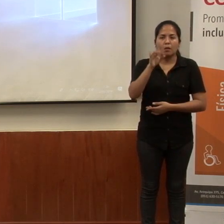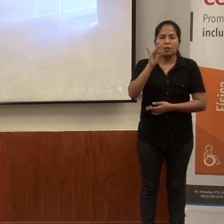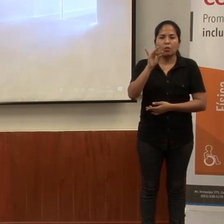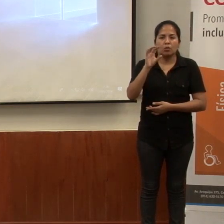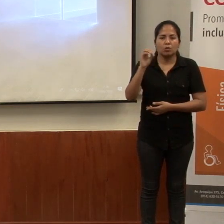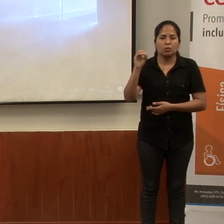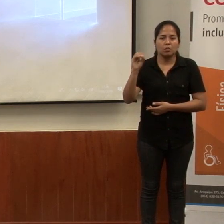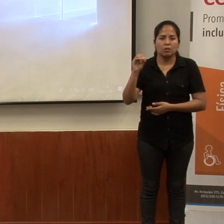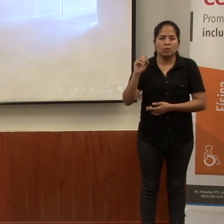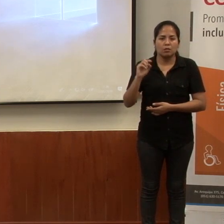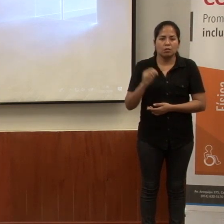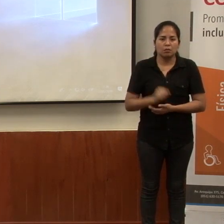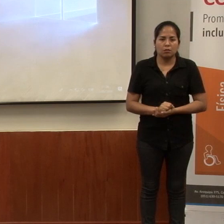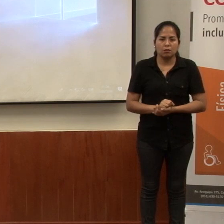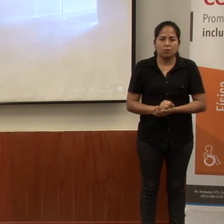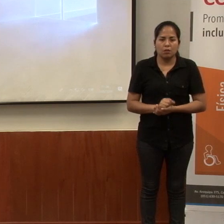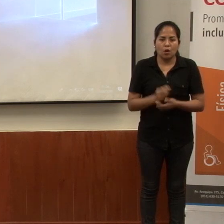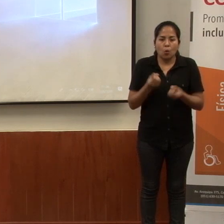certificado? Solo 100.